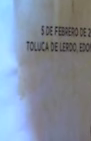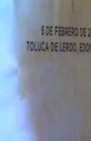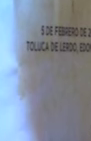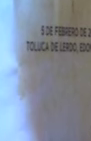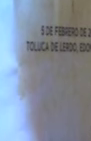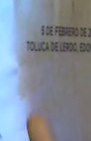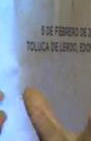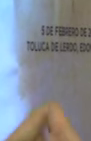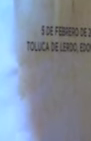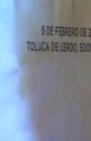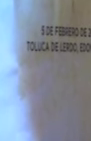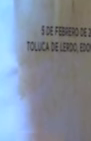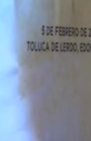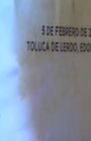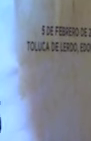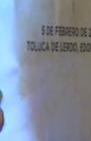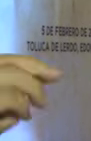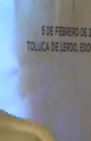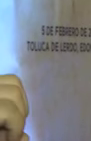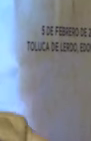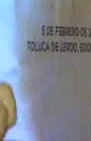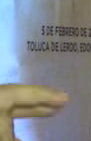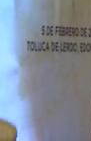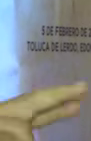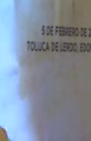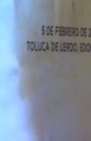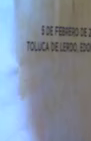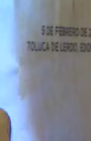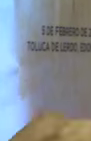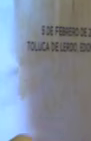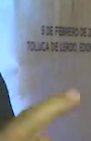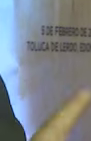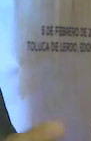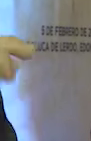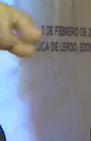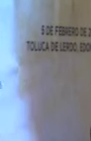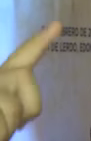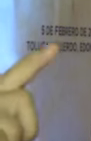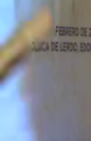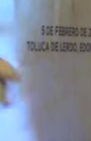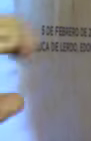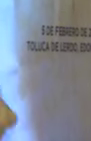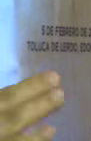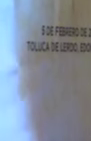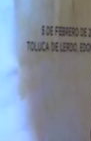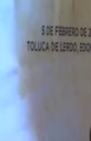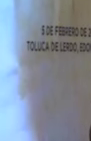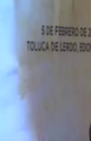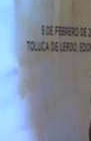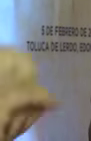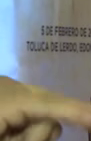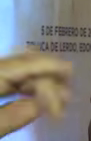el reunir las opiniones de los habitantes de la monarquía y formar un todo moral capaz de conservar su